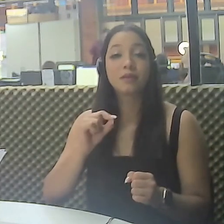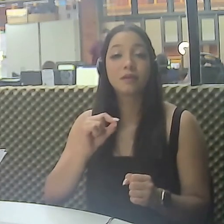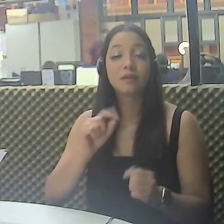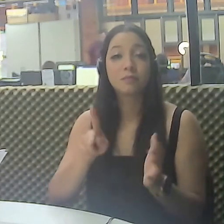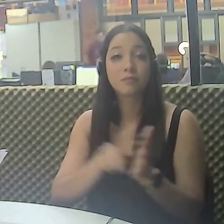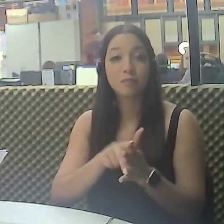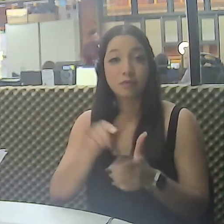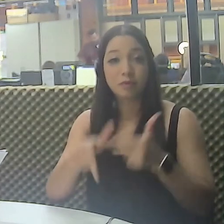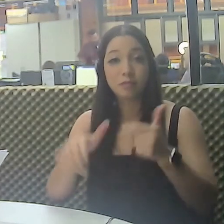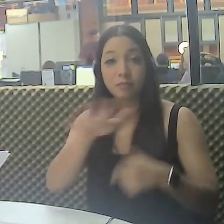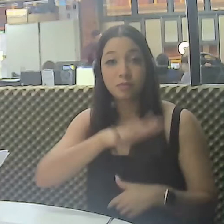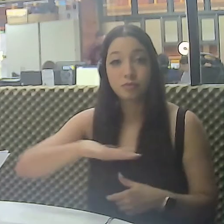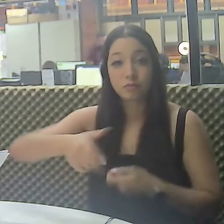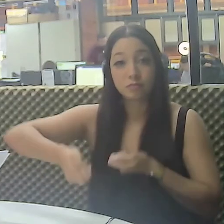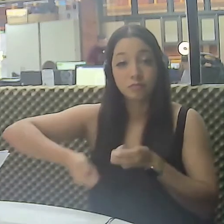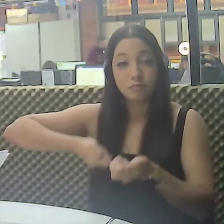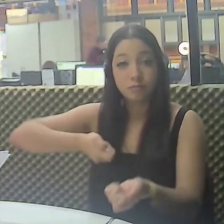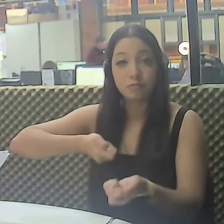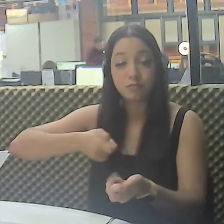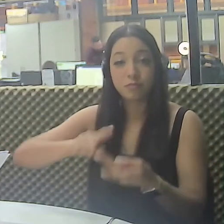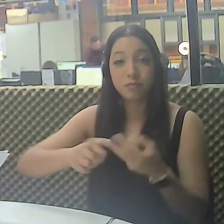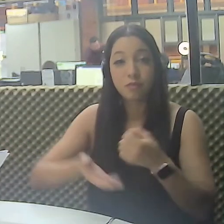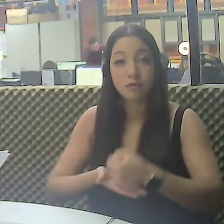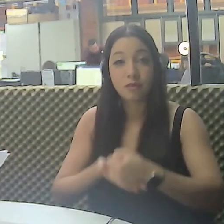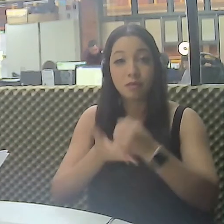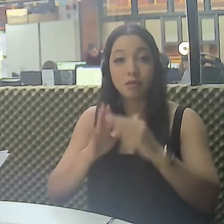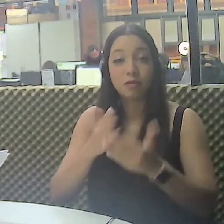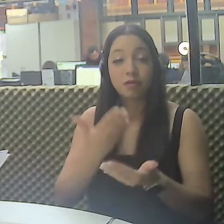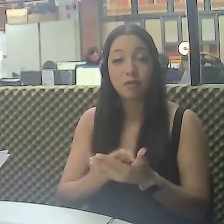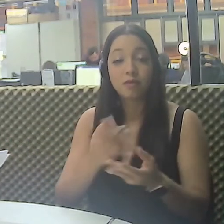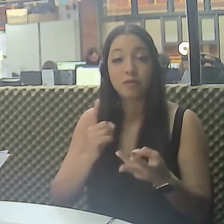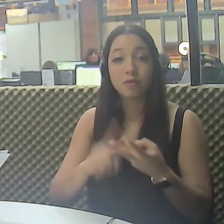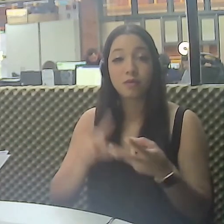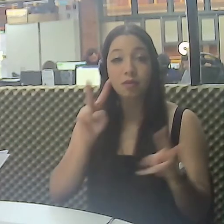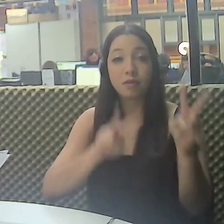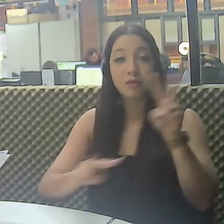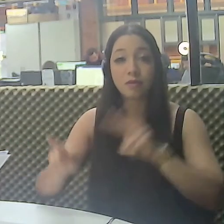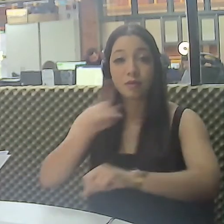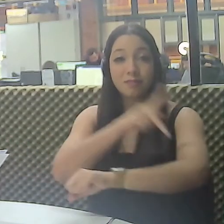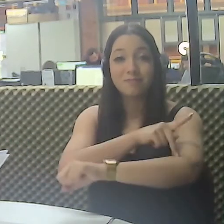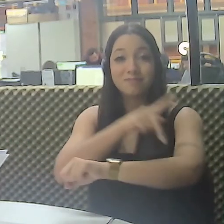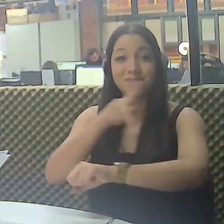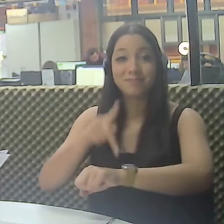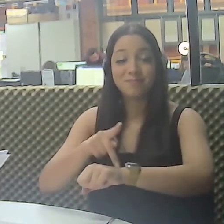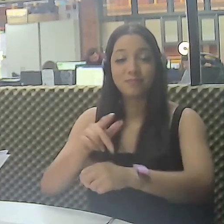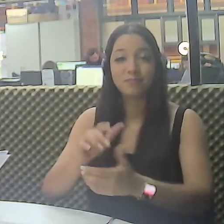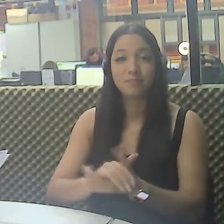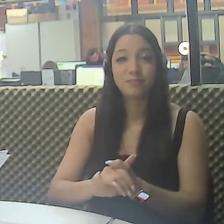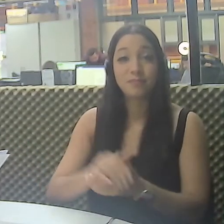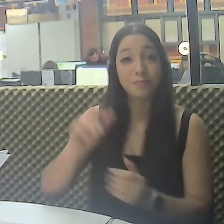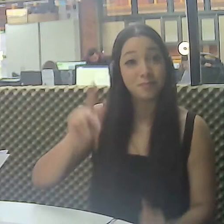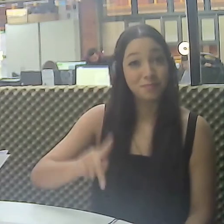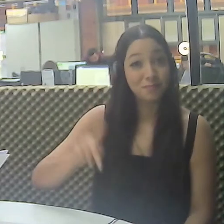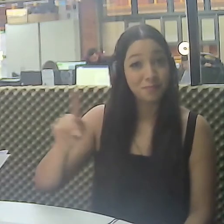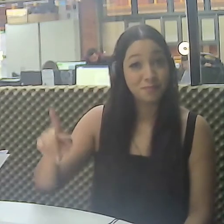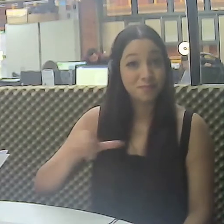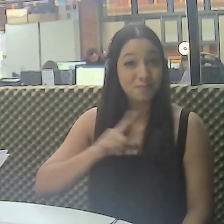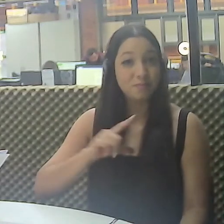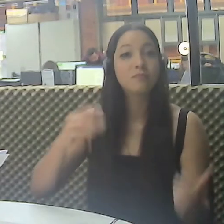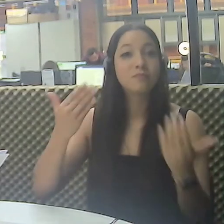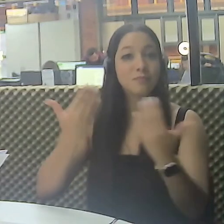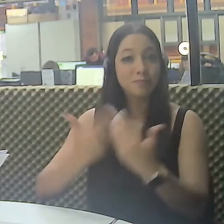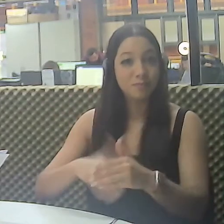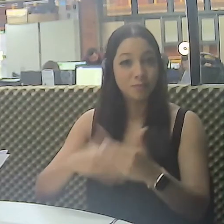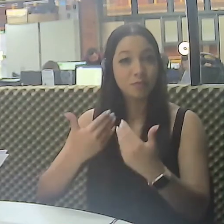agente de serviços gerais, profissional de apoio escolar e analista pedagógico. Já para os professores, haverá provas